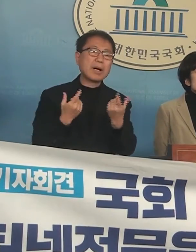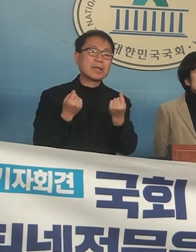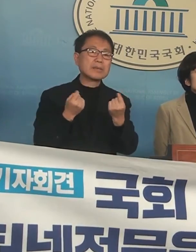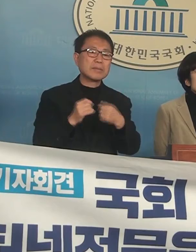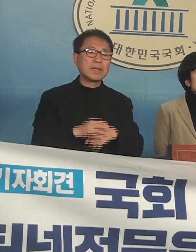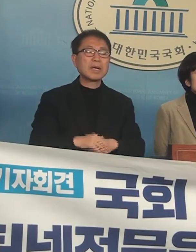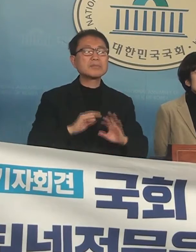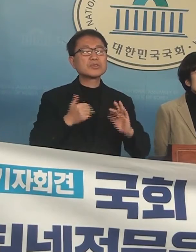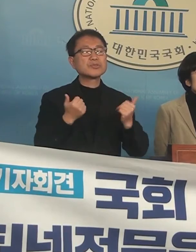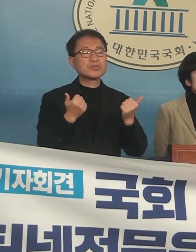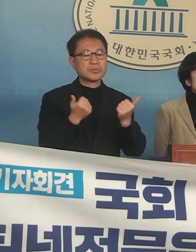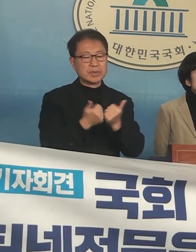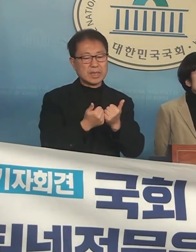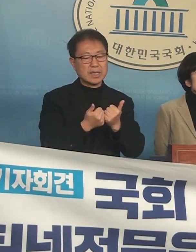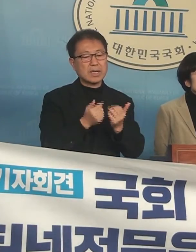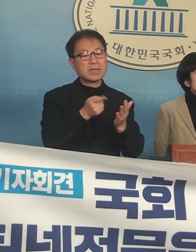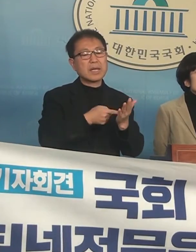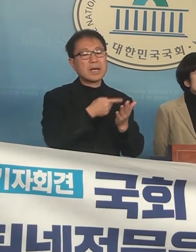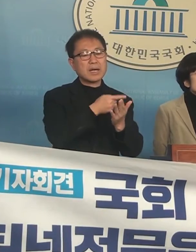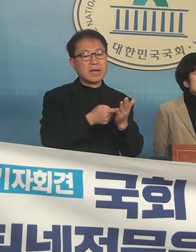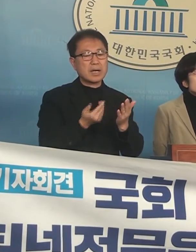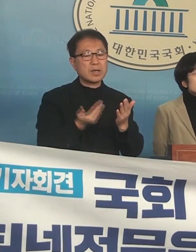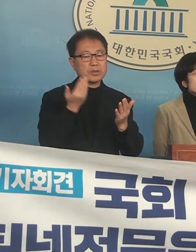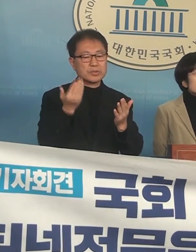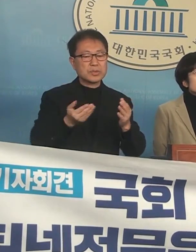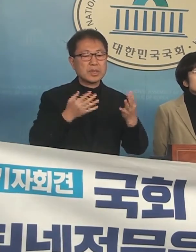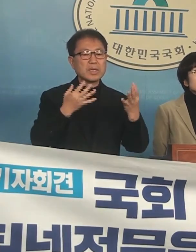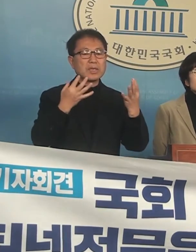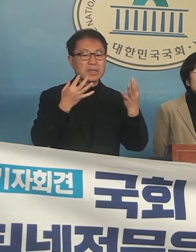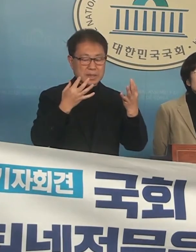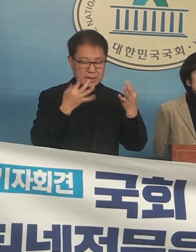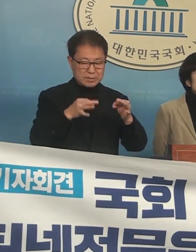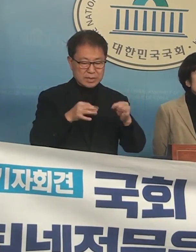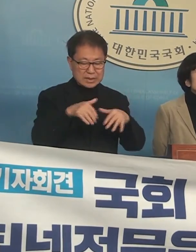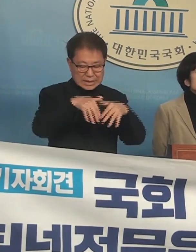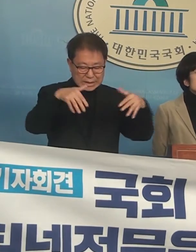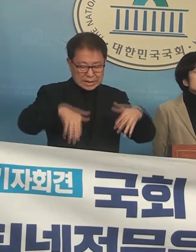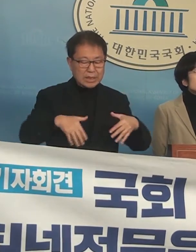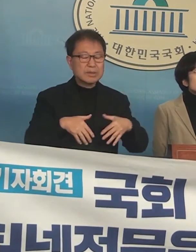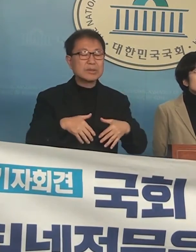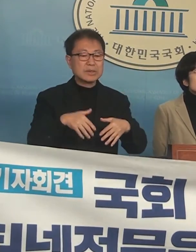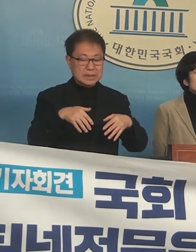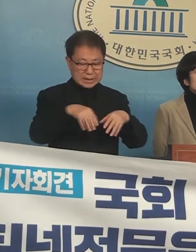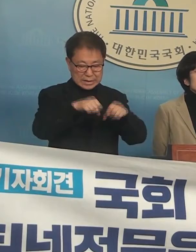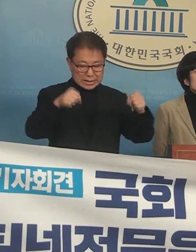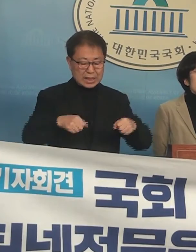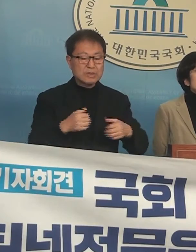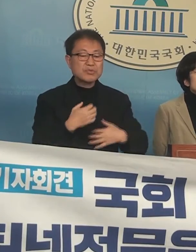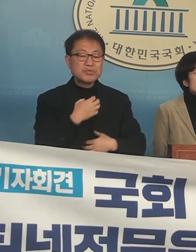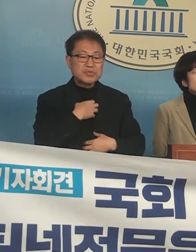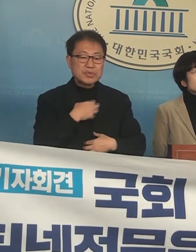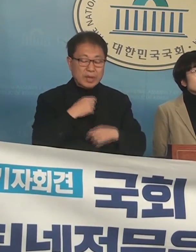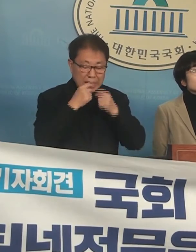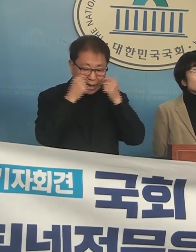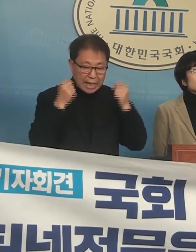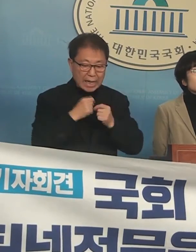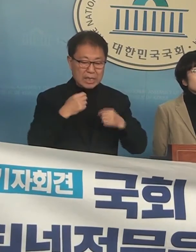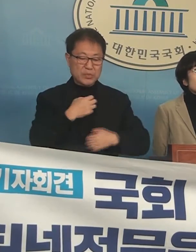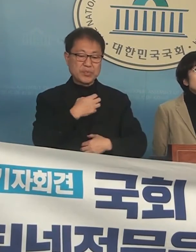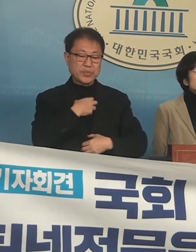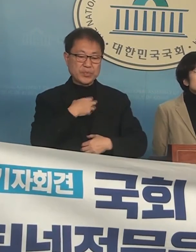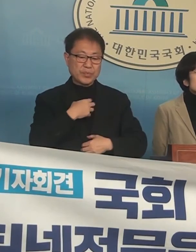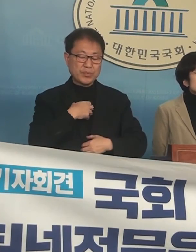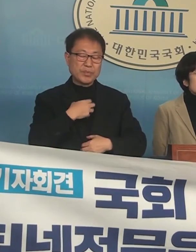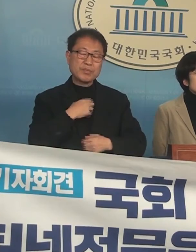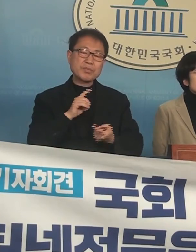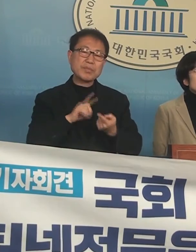하지만 국회가 그 대가로 내어주고 있는 것은 금융 시스템 리스크의 위험과 금융 소비자의 피해를 담보로 하고 있다는 점에